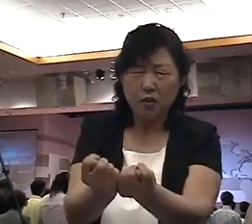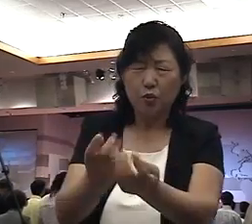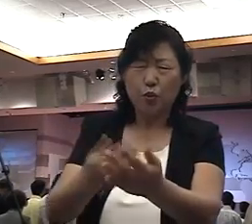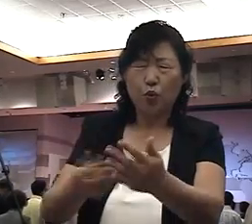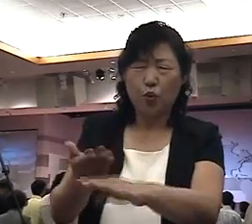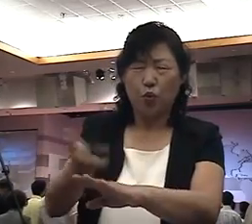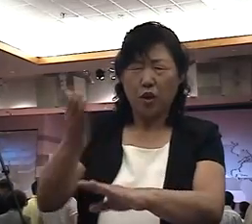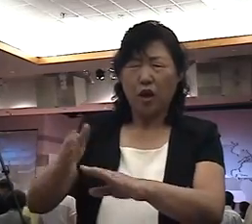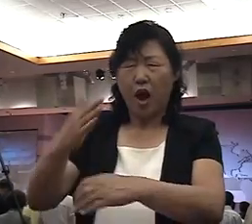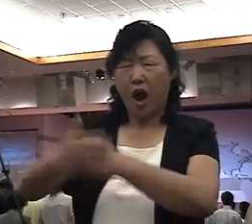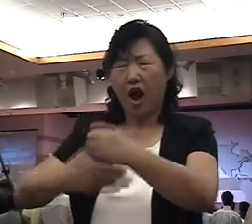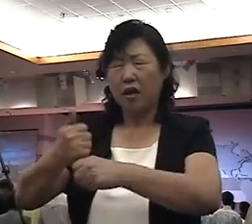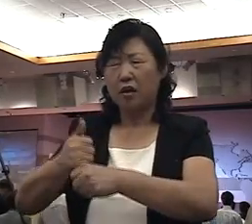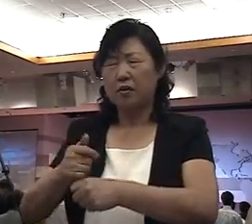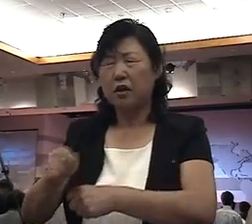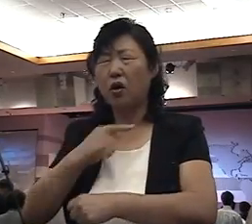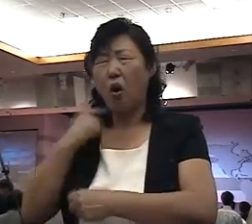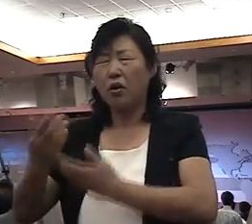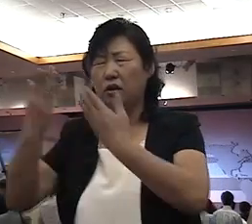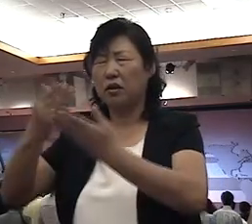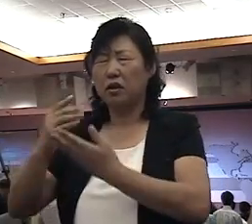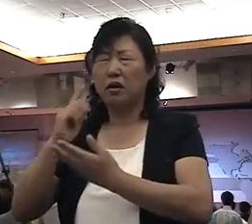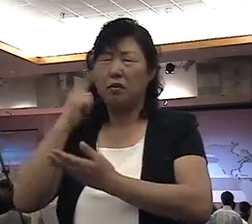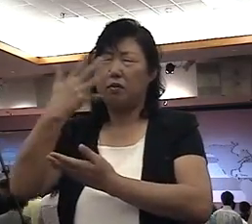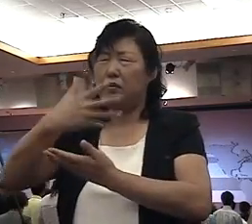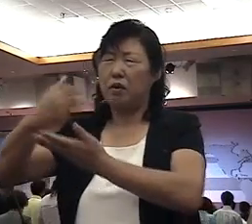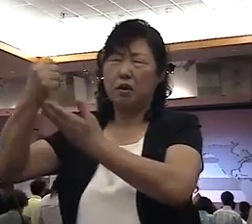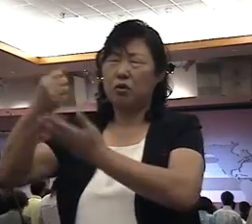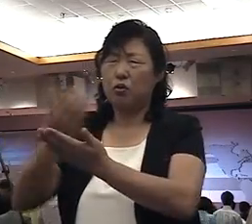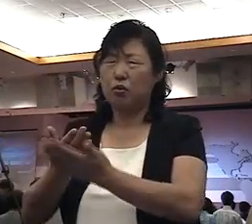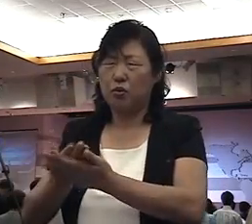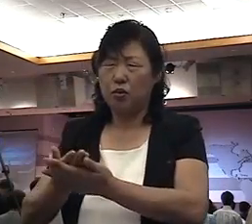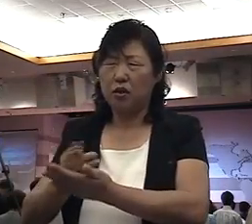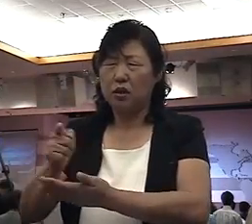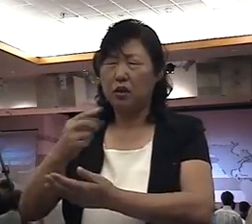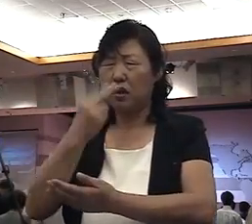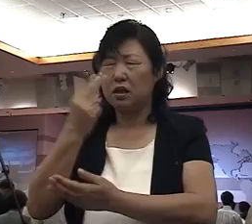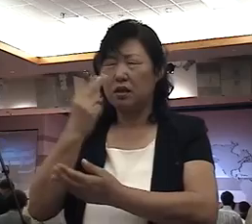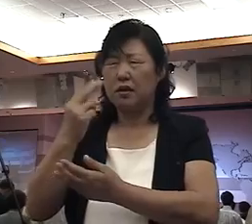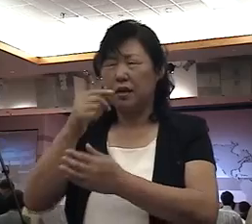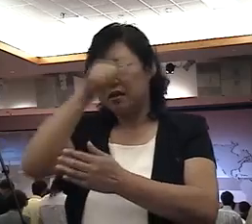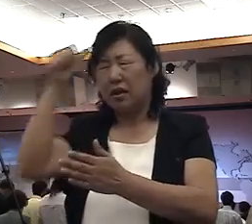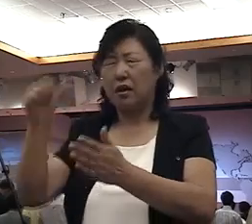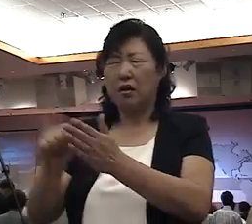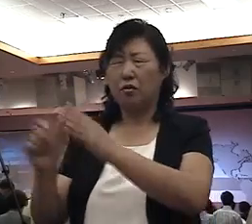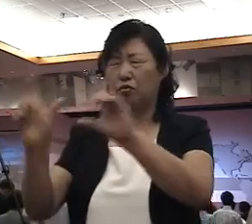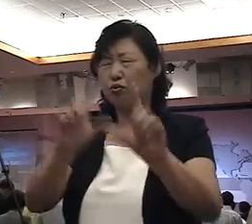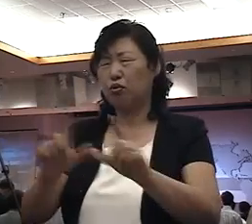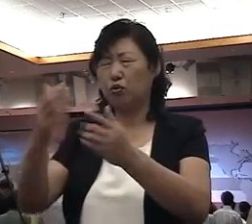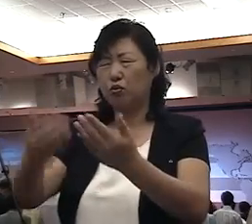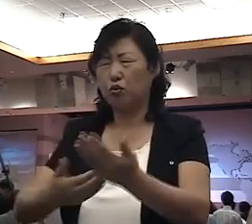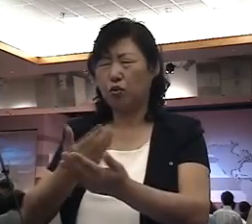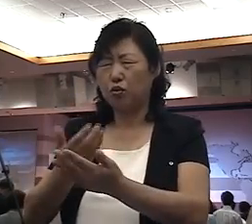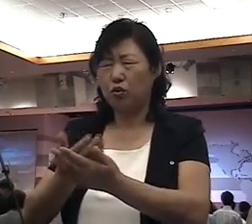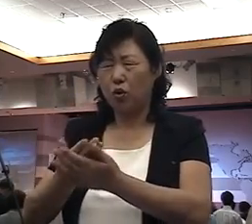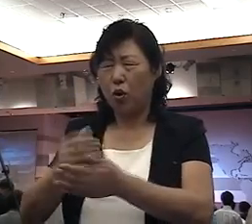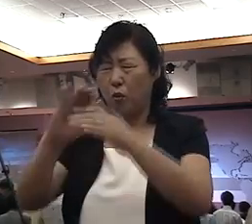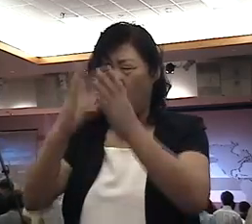이 아름다운 헌신을 받아 주옵시고 참으로 그들의 생애를 붙들어 주옵소서. 아멘. 우리의 모든 기도를 기뻐 받으시고